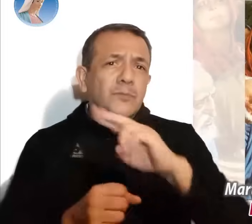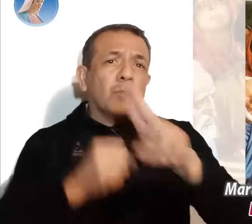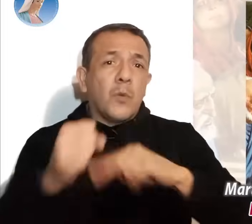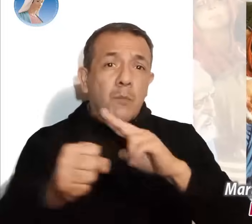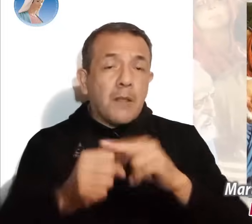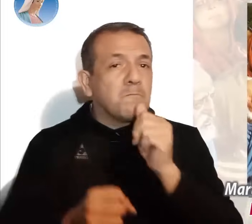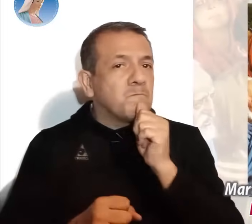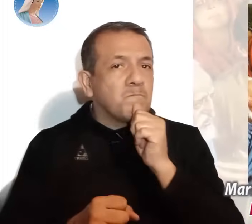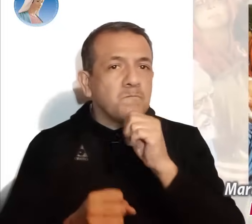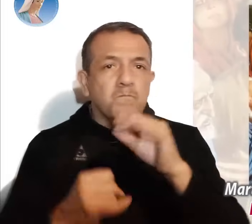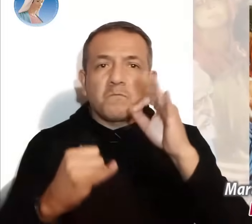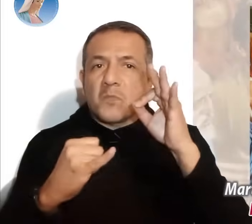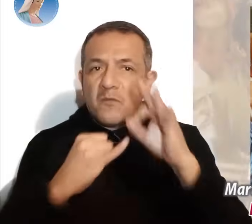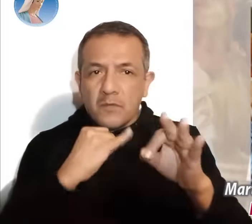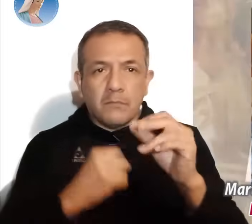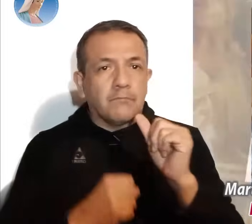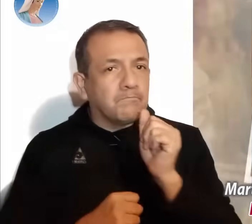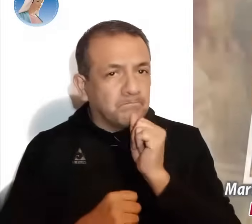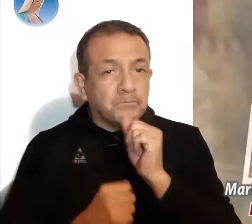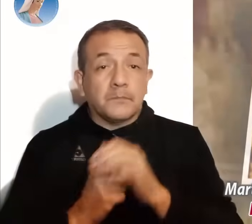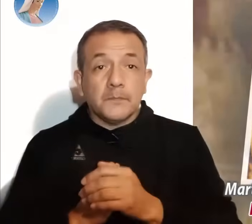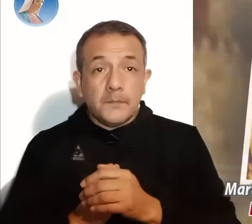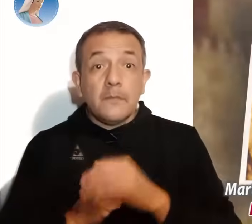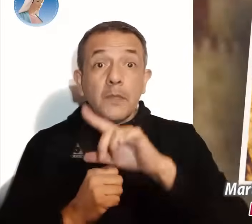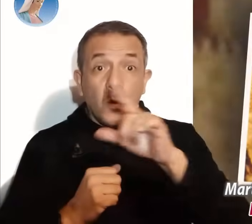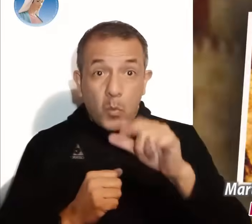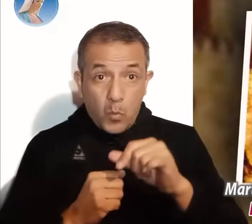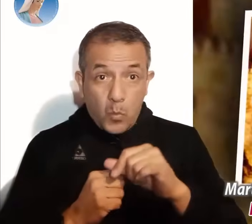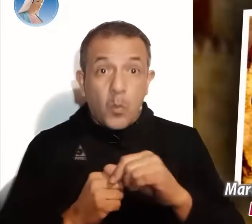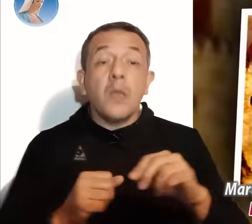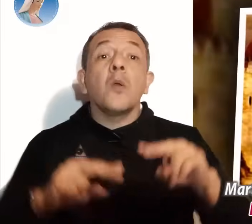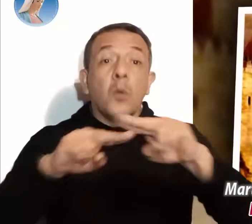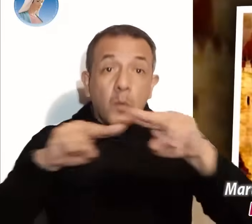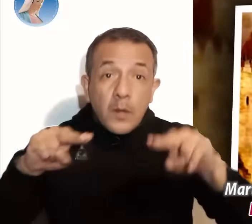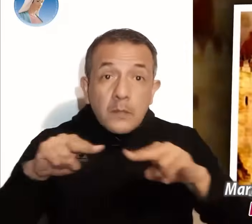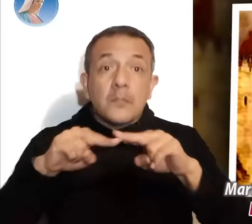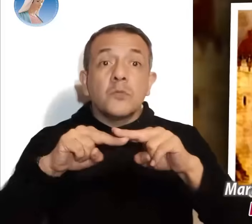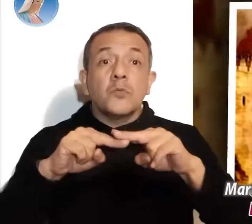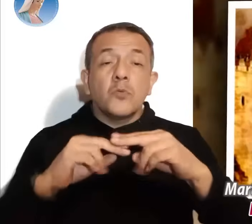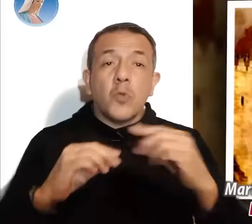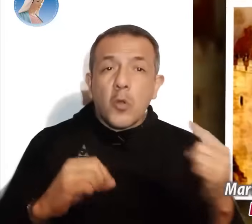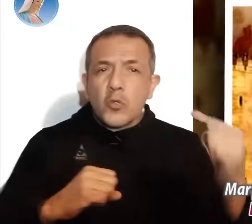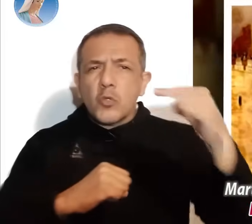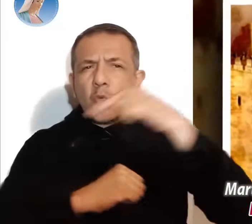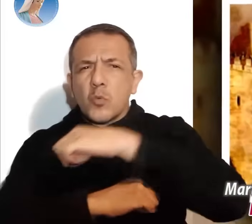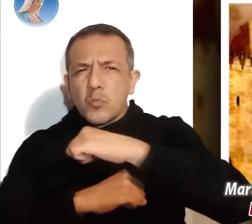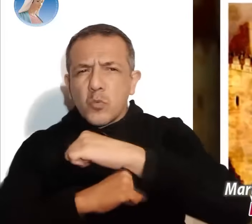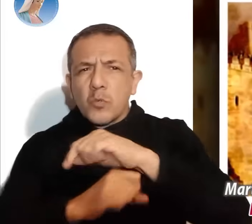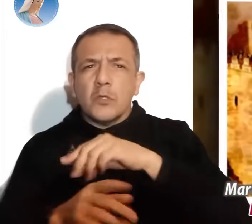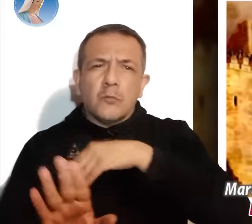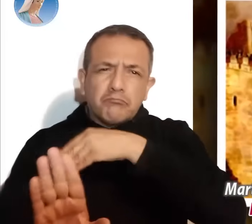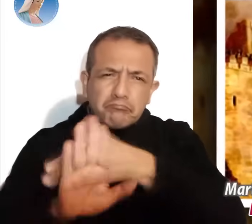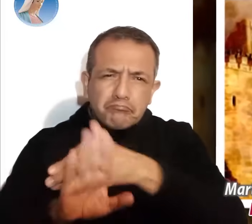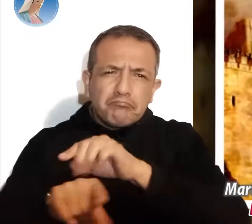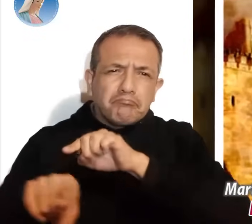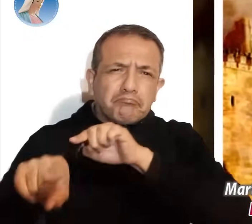fin. Luego les dijo: se levantará una nación contra otra y un reino contra otro. En diferentes